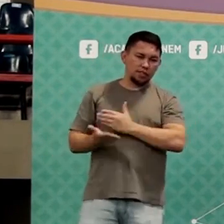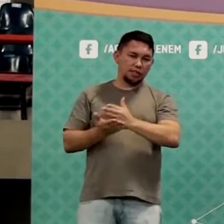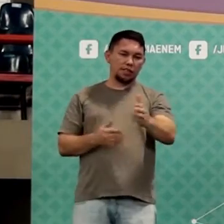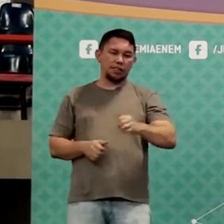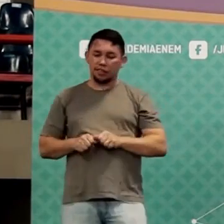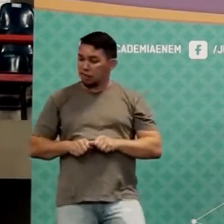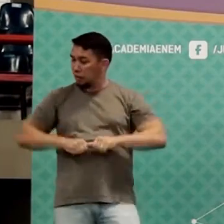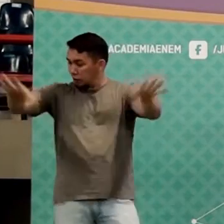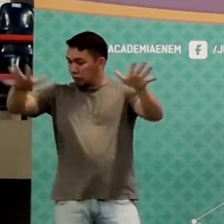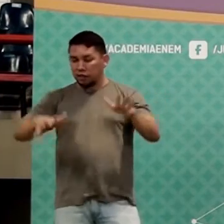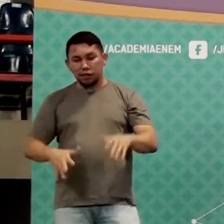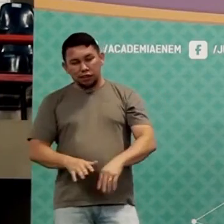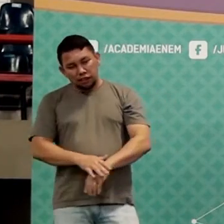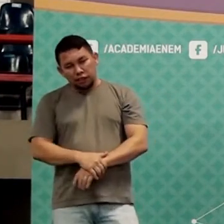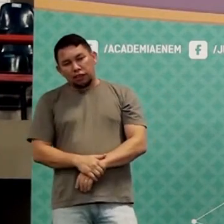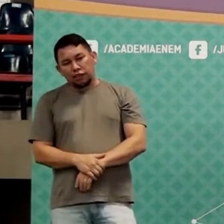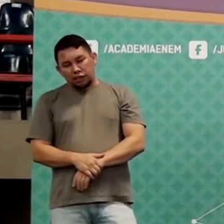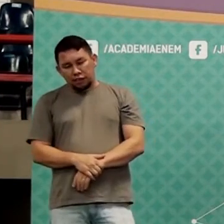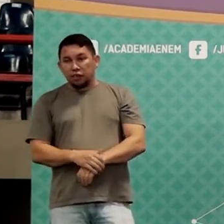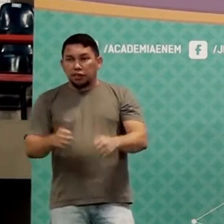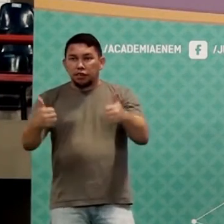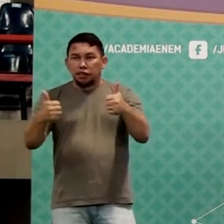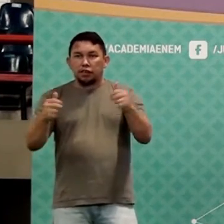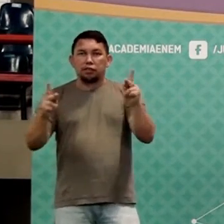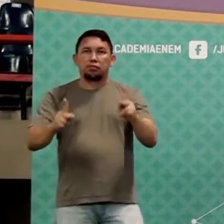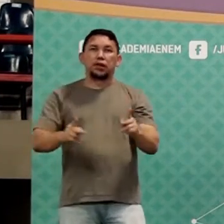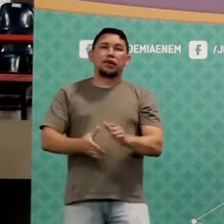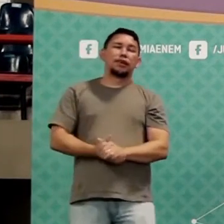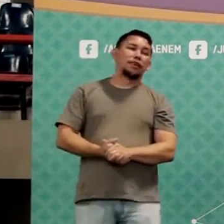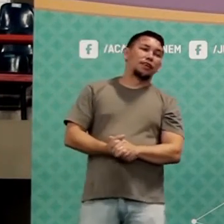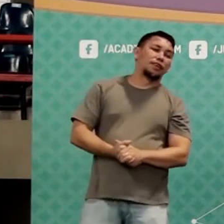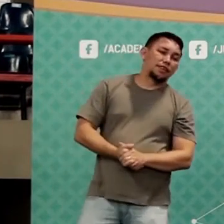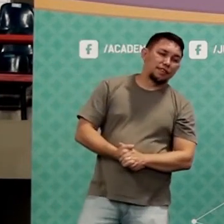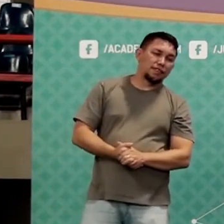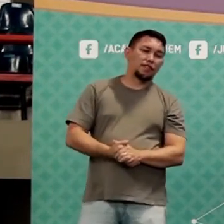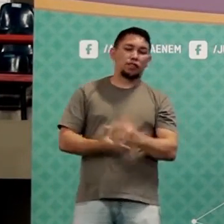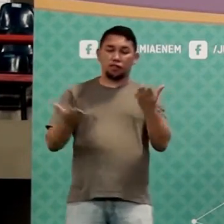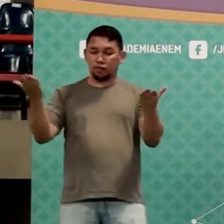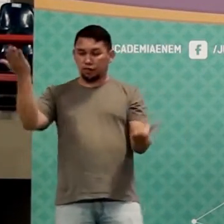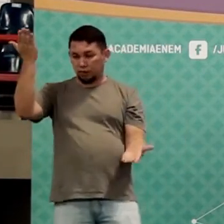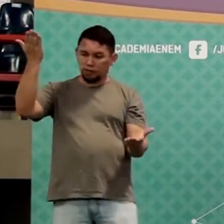Aí botaram para voar as bandas. Tranquilo? Então,